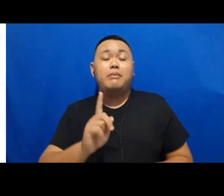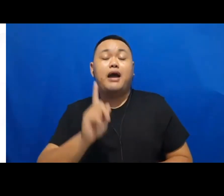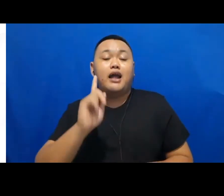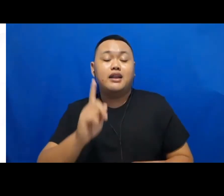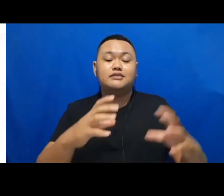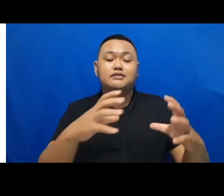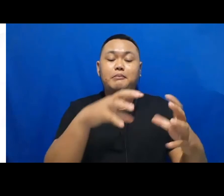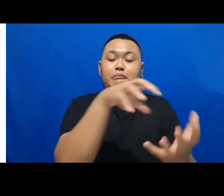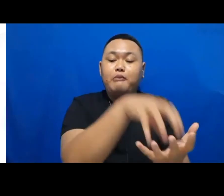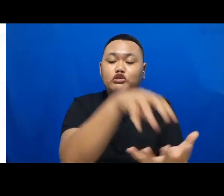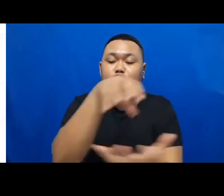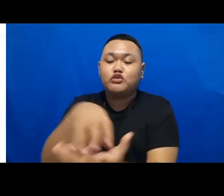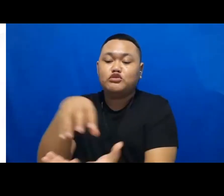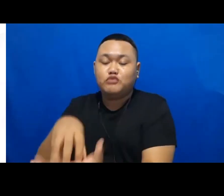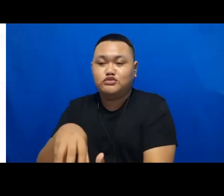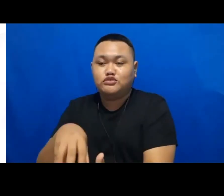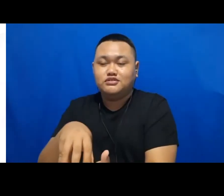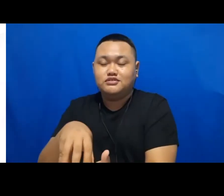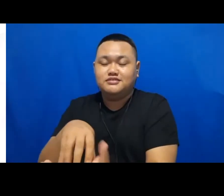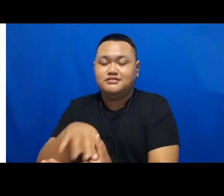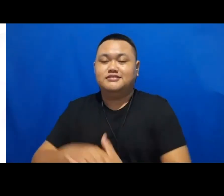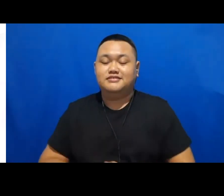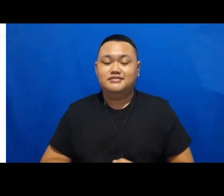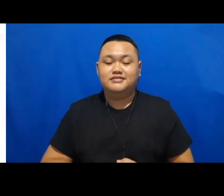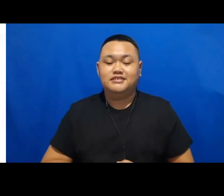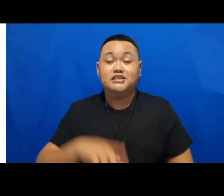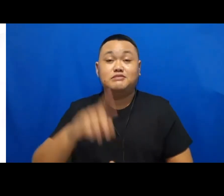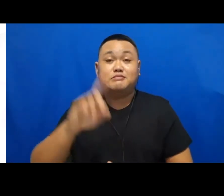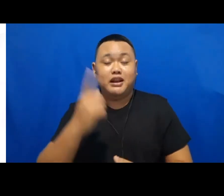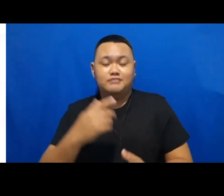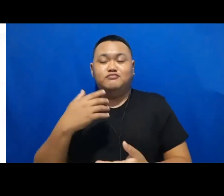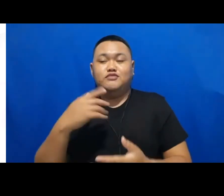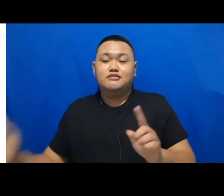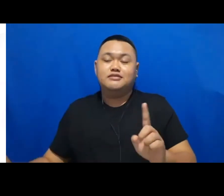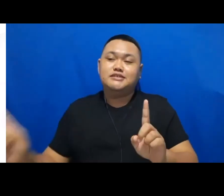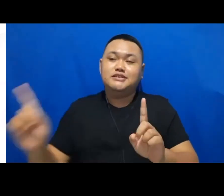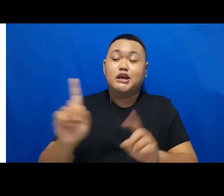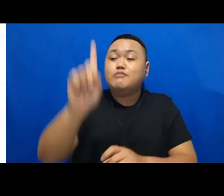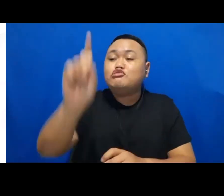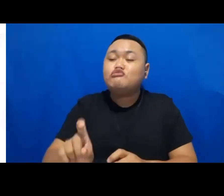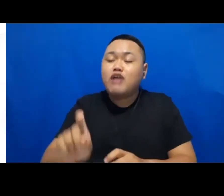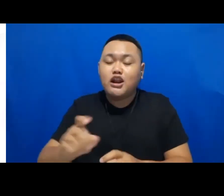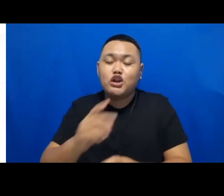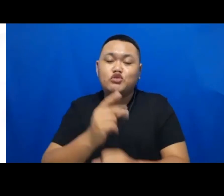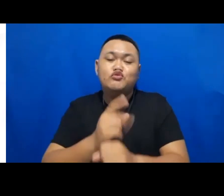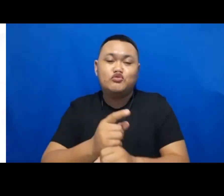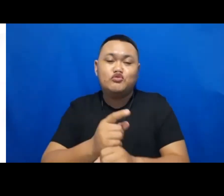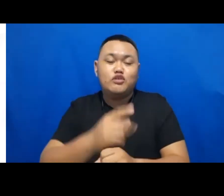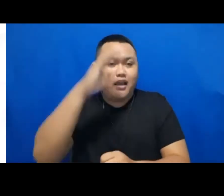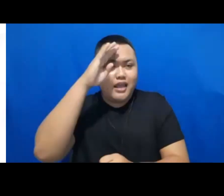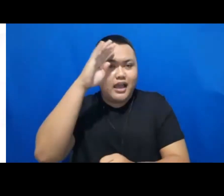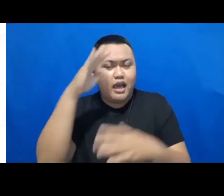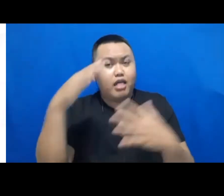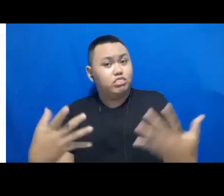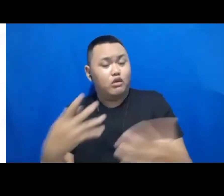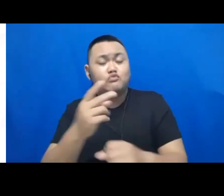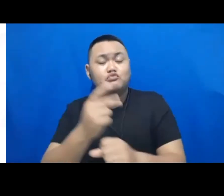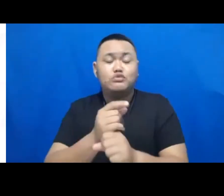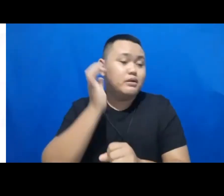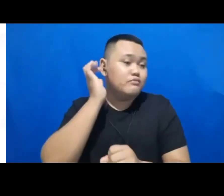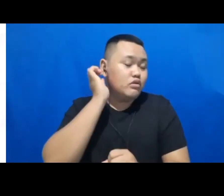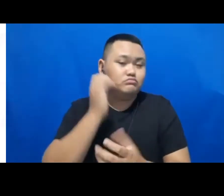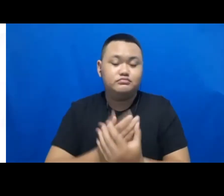Children, Pak Andri ini sudah pernah melihat ini fakta integritas kami. Kemudian intervensi yang kedua, 2 tahun yang lalu